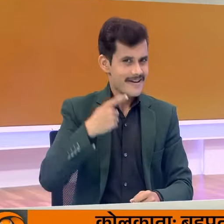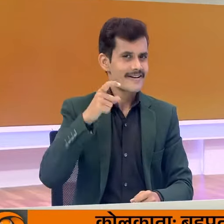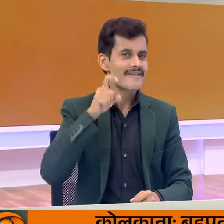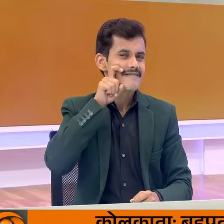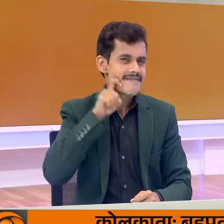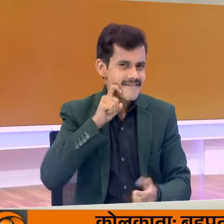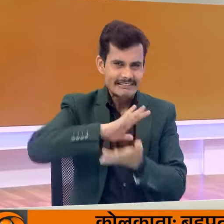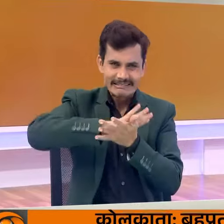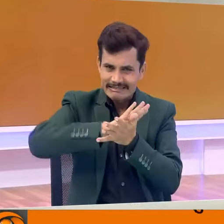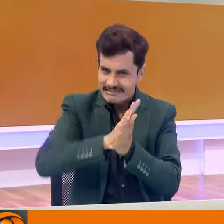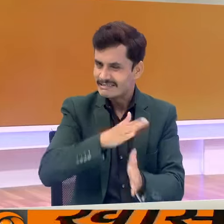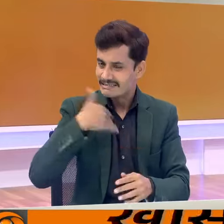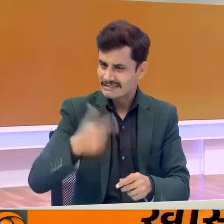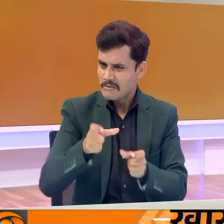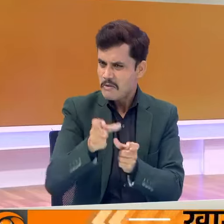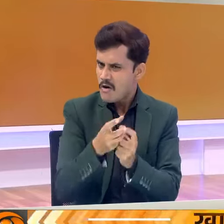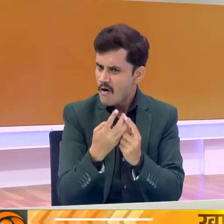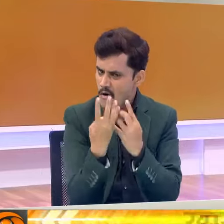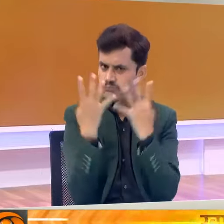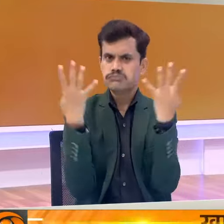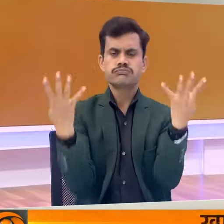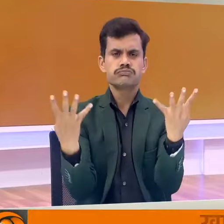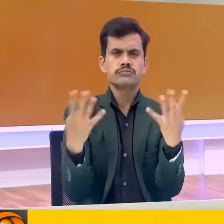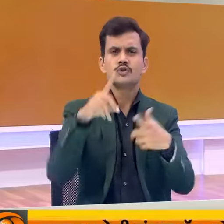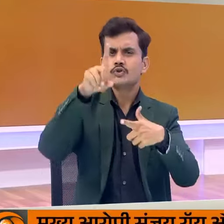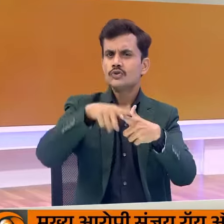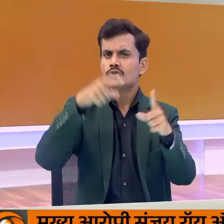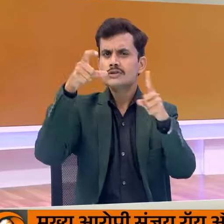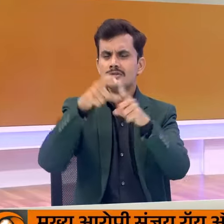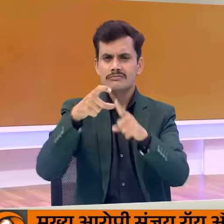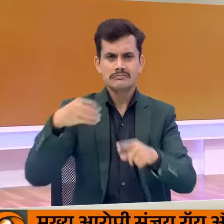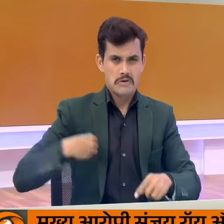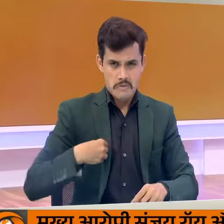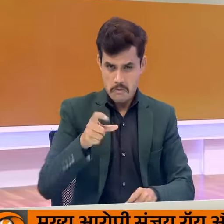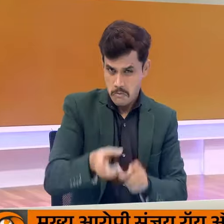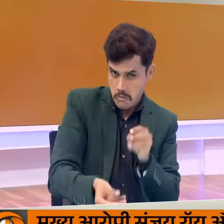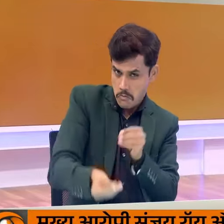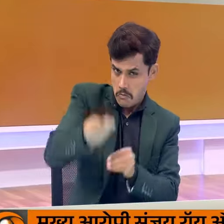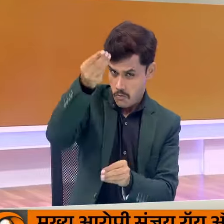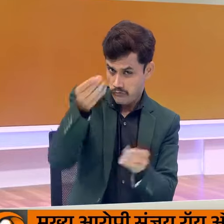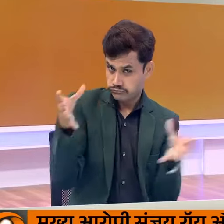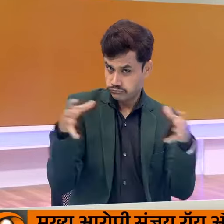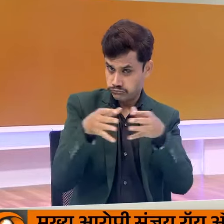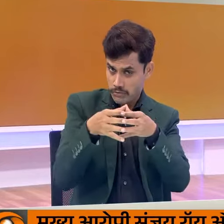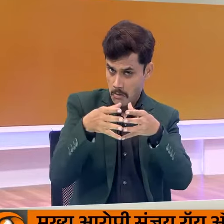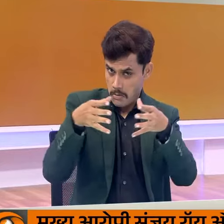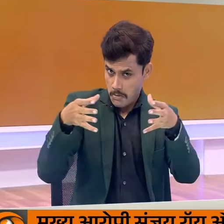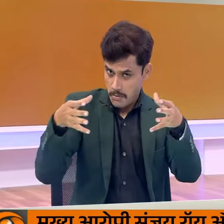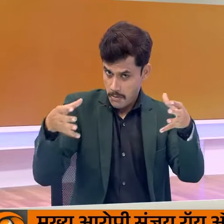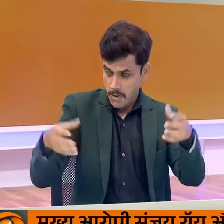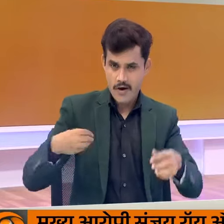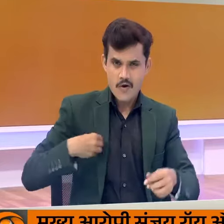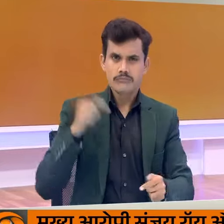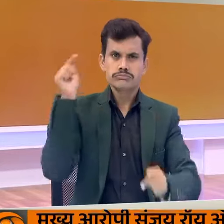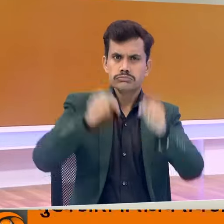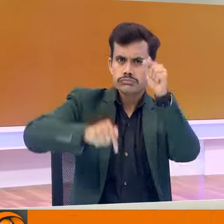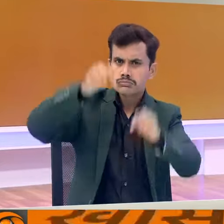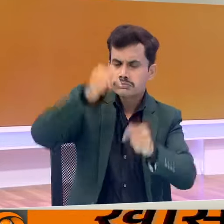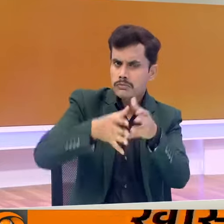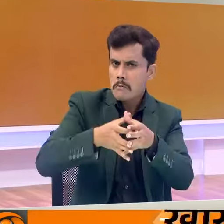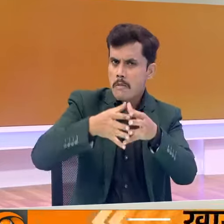देखिए सारे लोग इस समय जो जूनियर रेजिडेंट डॉक्टर हैं एक लंबी श्रृंखला में इकट्ठे हो रहे हैं और जैसे जैसे यहां पर डॉक्टर आते जाएंगे